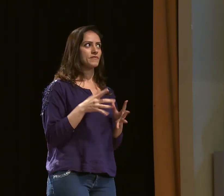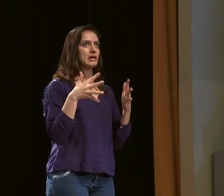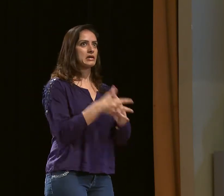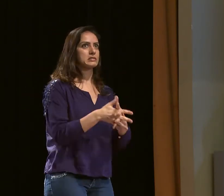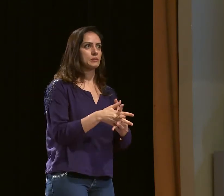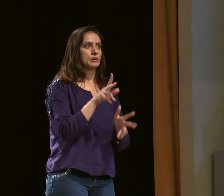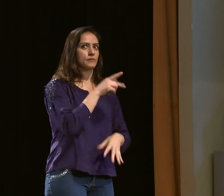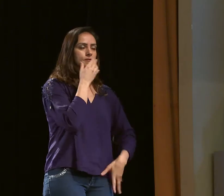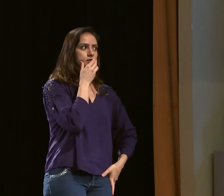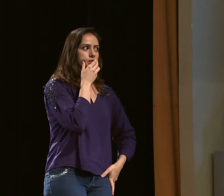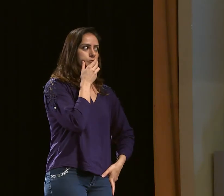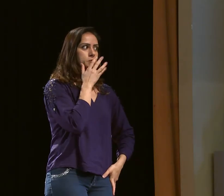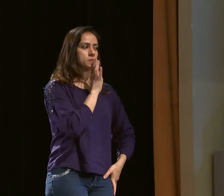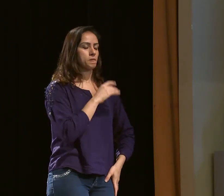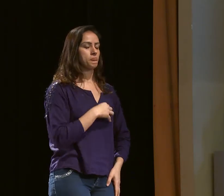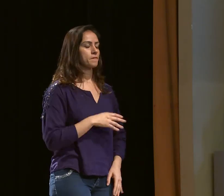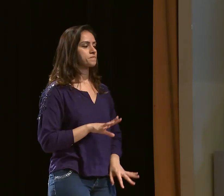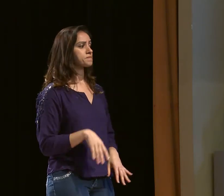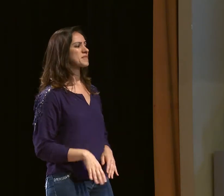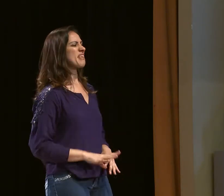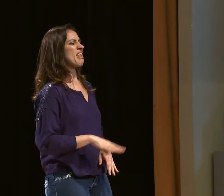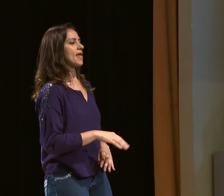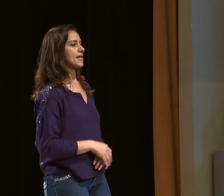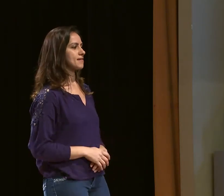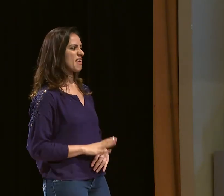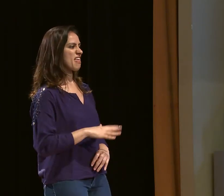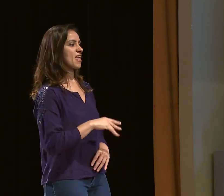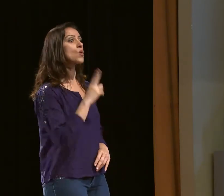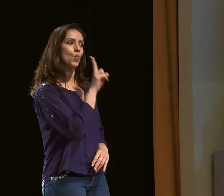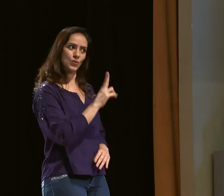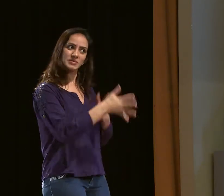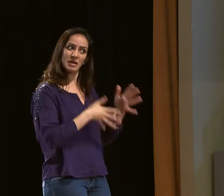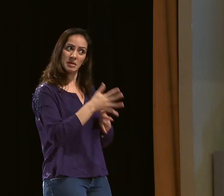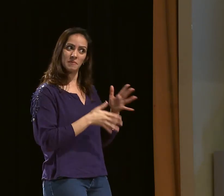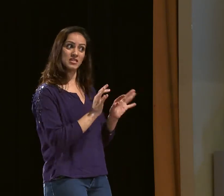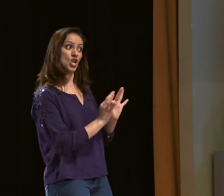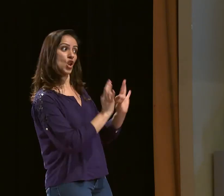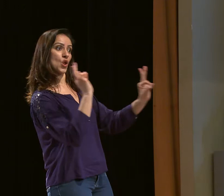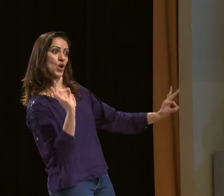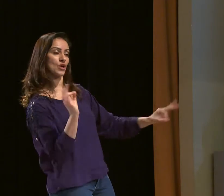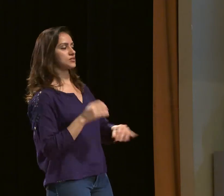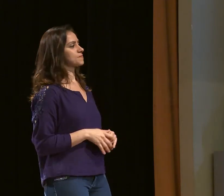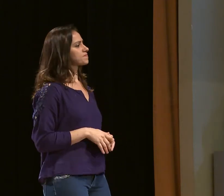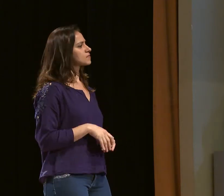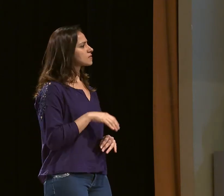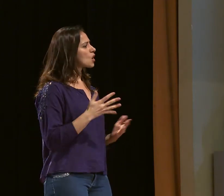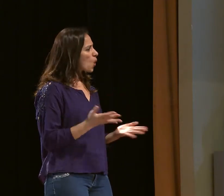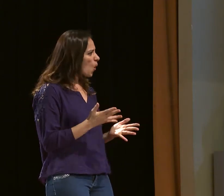E aí pensavam, ah, se eu falar, vai atrapalhar a aula. E aí faziam assim, usavam a língua de sinais à distância.